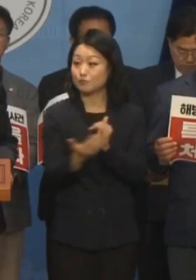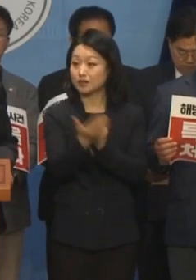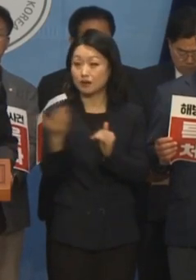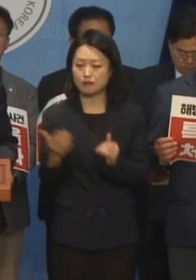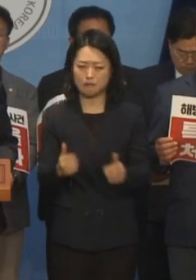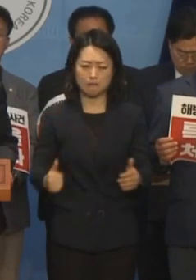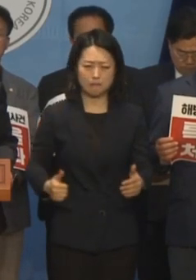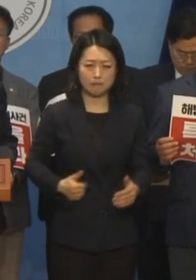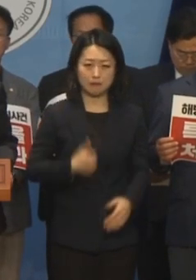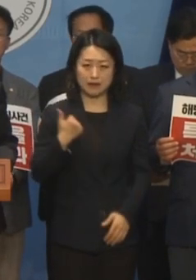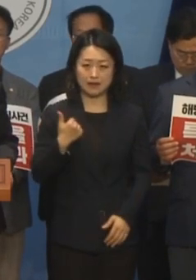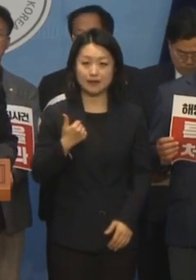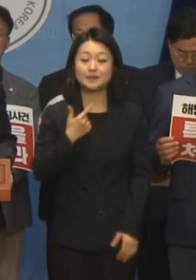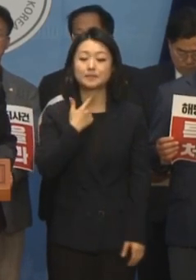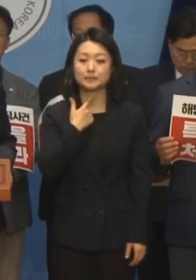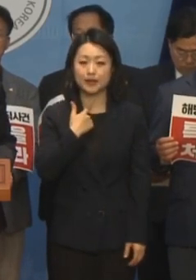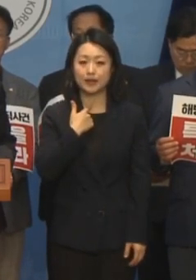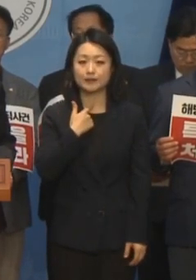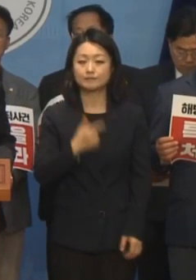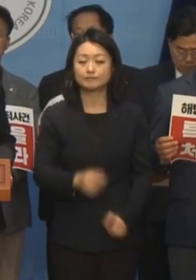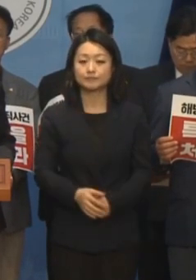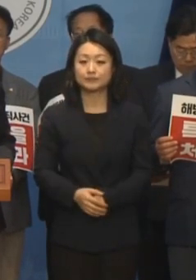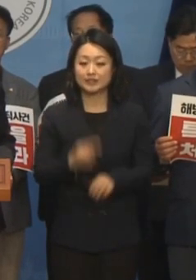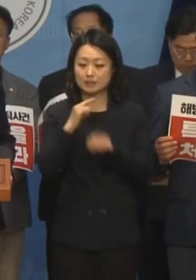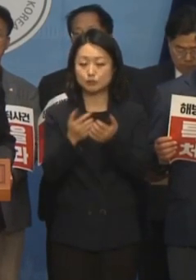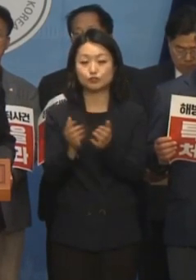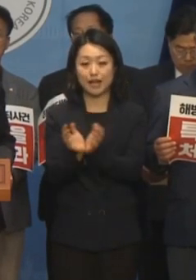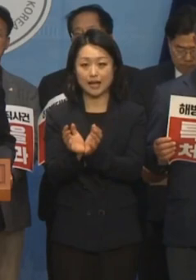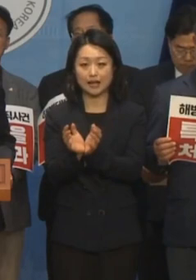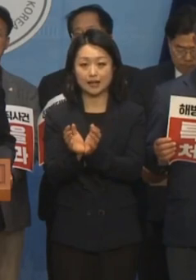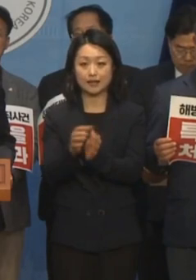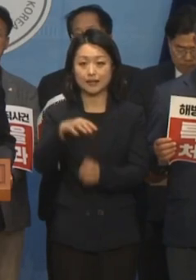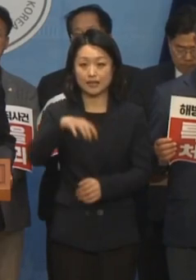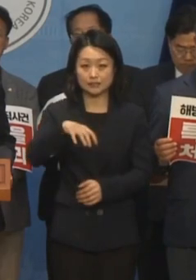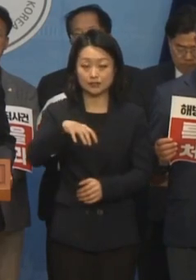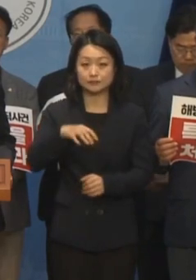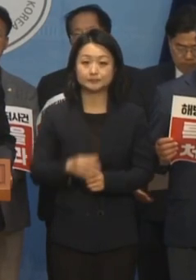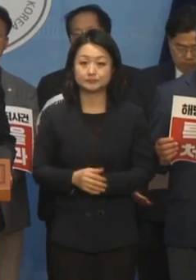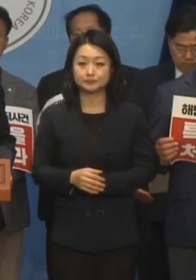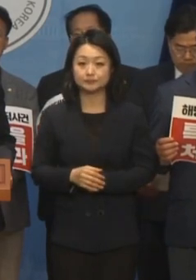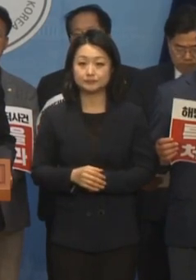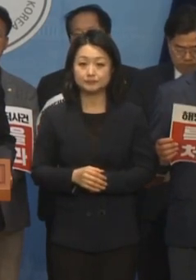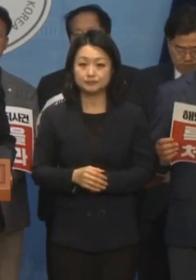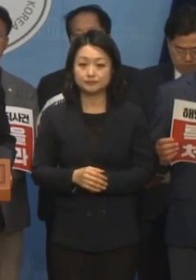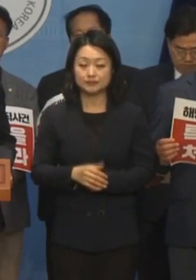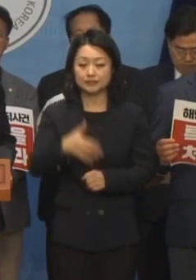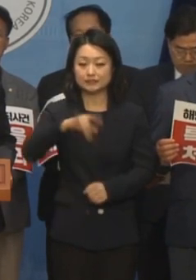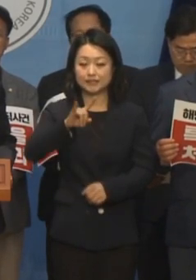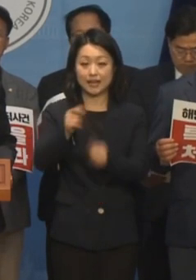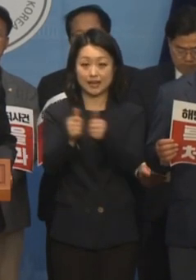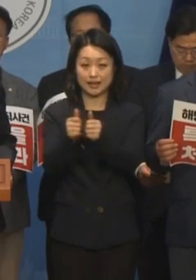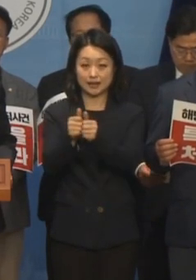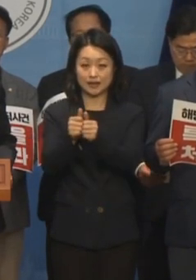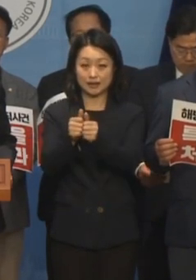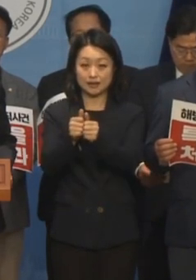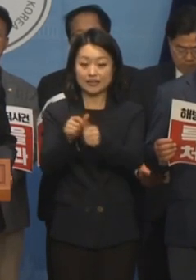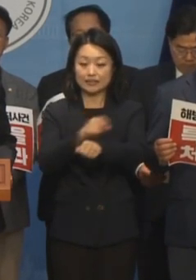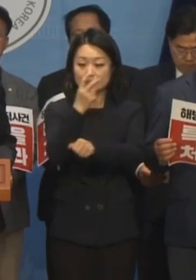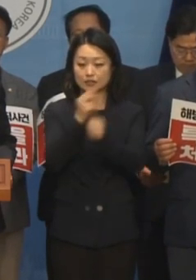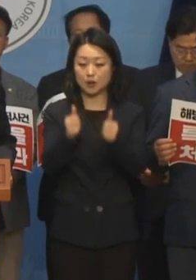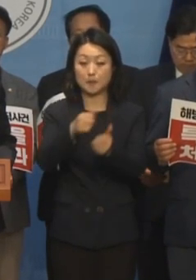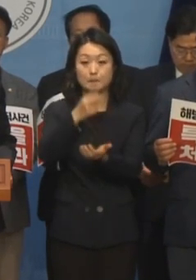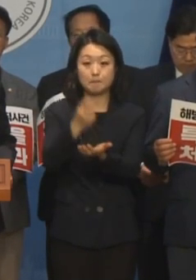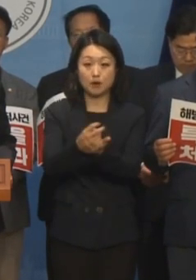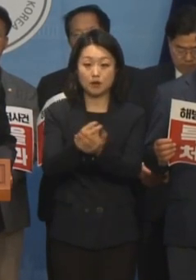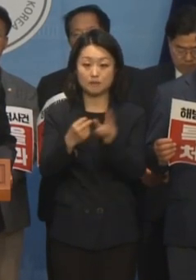더 돋구었다고 생각합니다. 민주당은 최상병 특검법을 반드시 21대